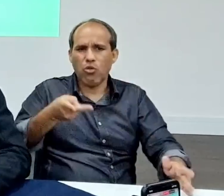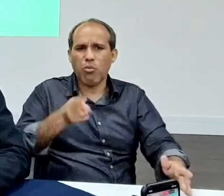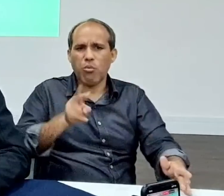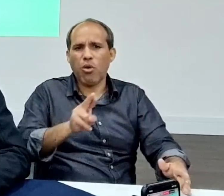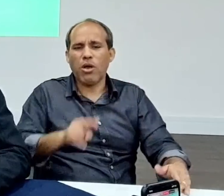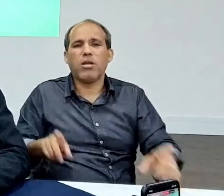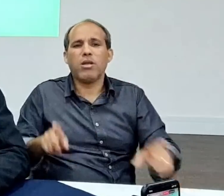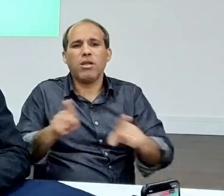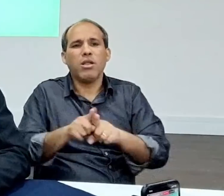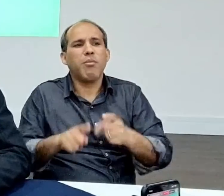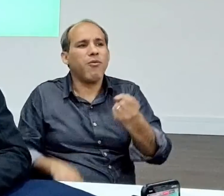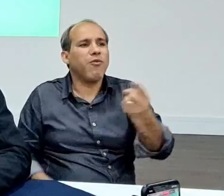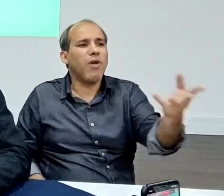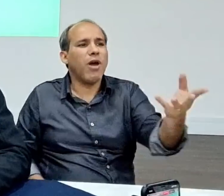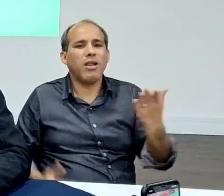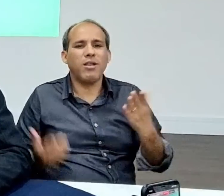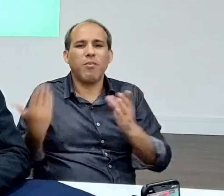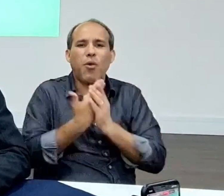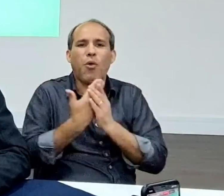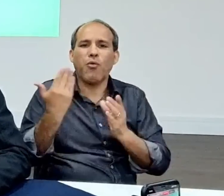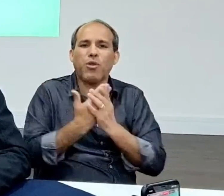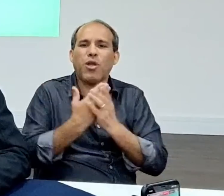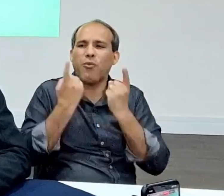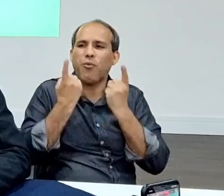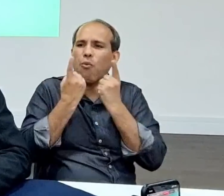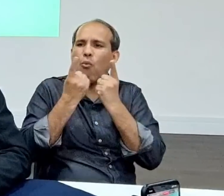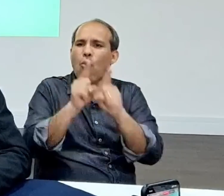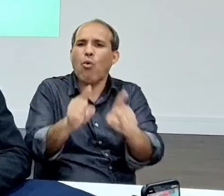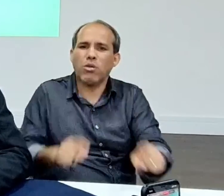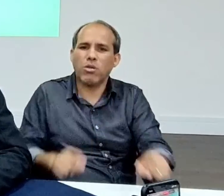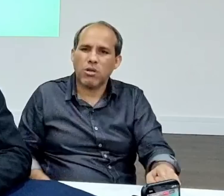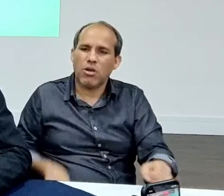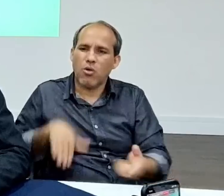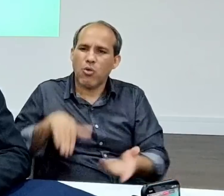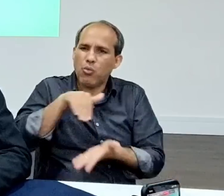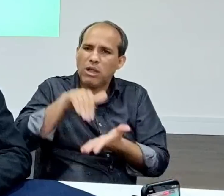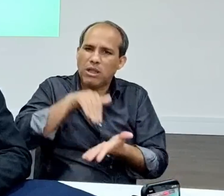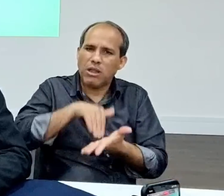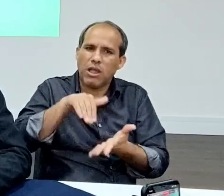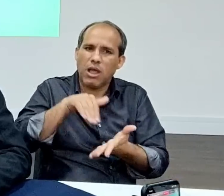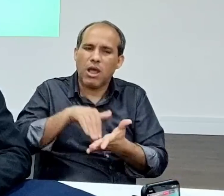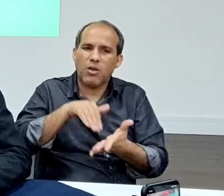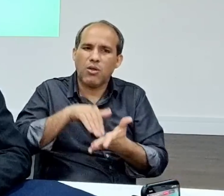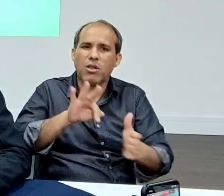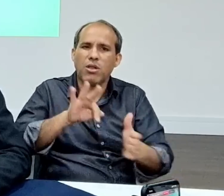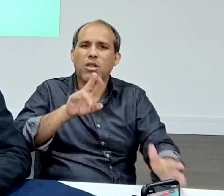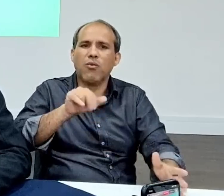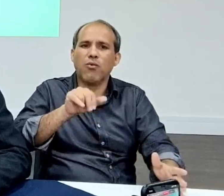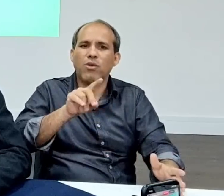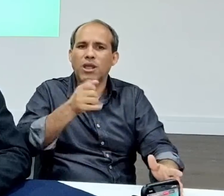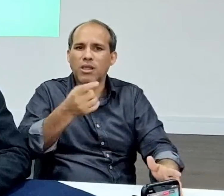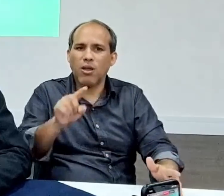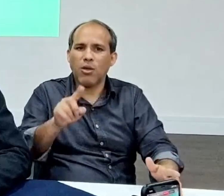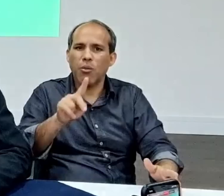ações, inclusive contra o secretário da Fundação Palmares,